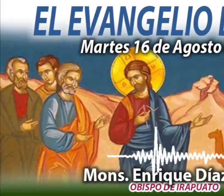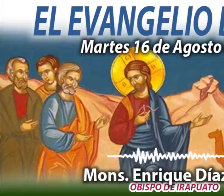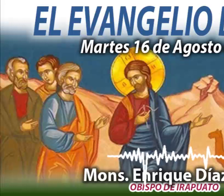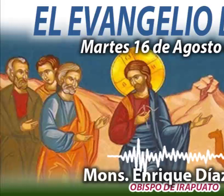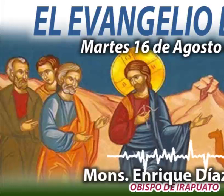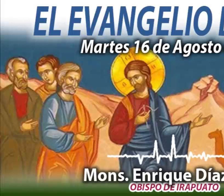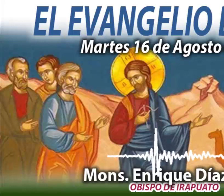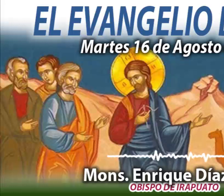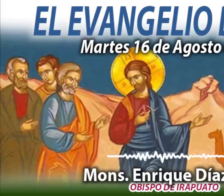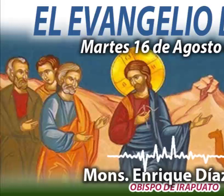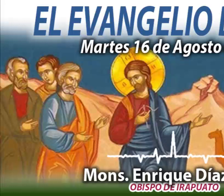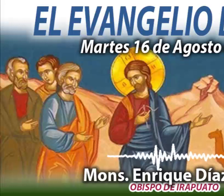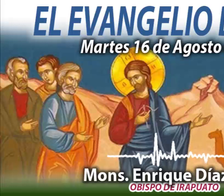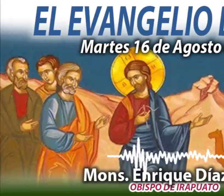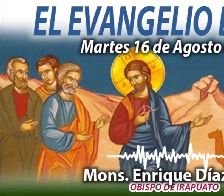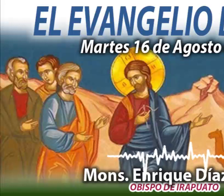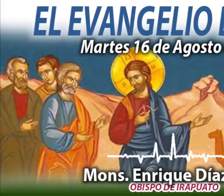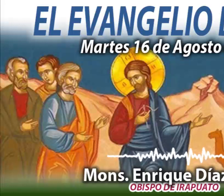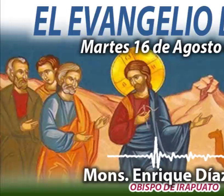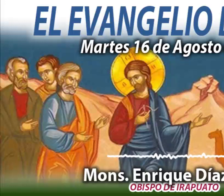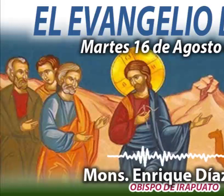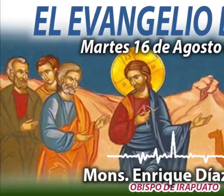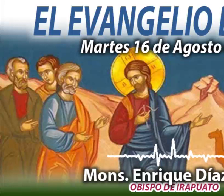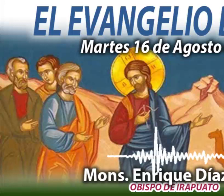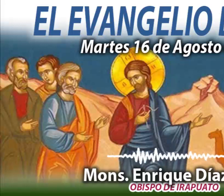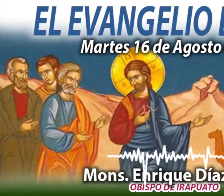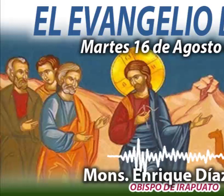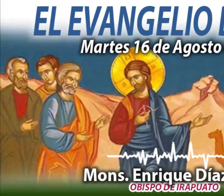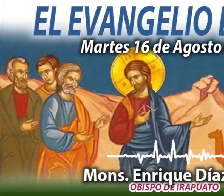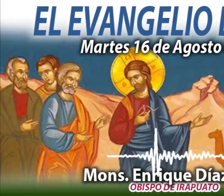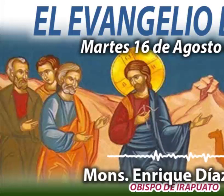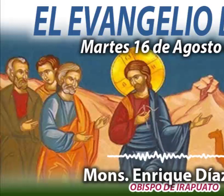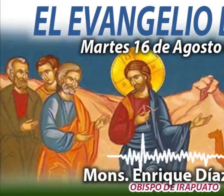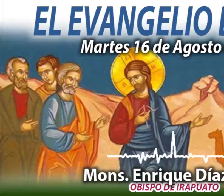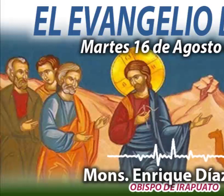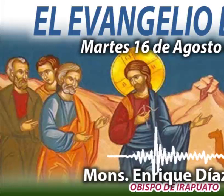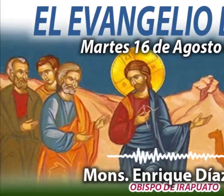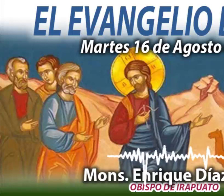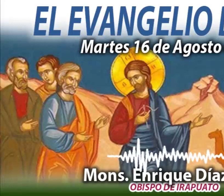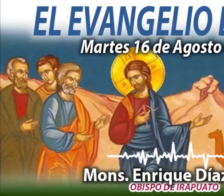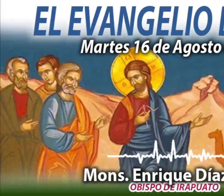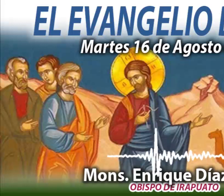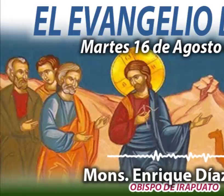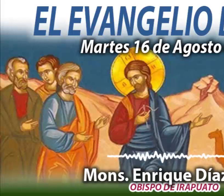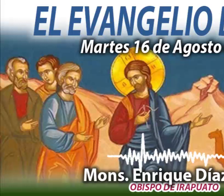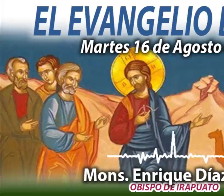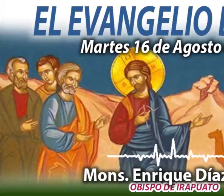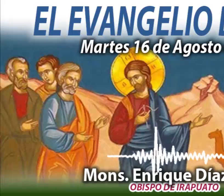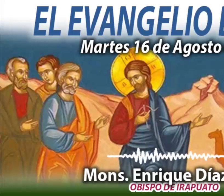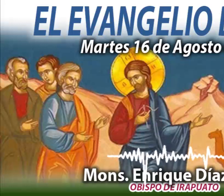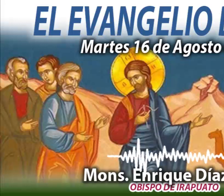El Evangelio del Día, en voz de Monseñor Enrique Díaz, a través de Radio María, voz